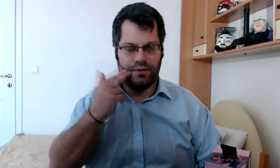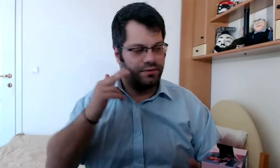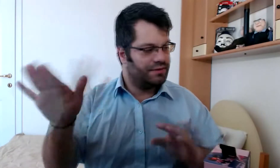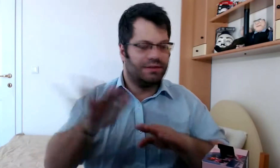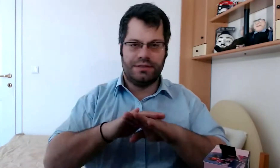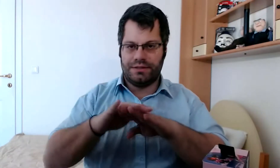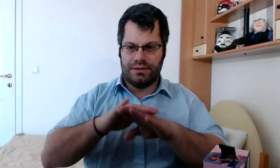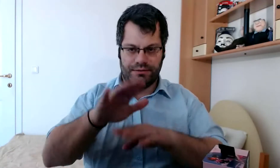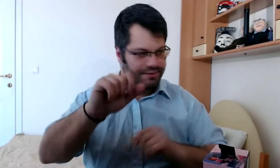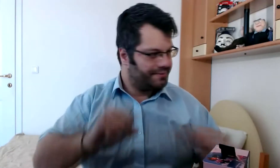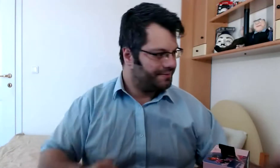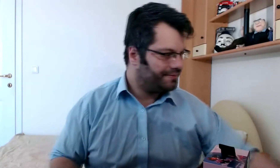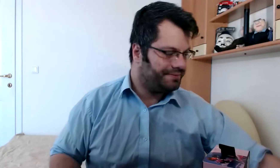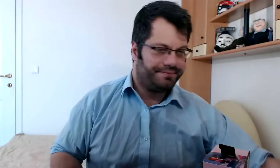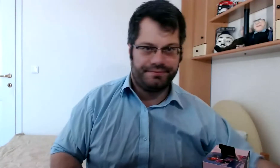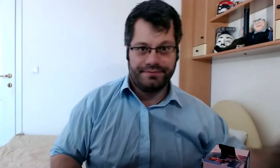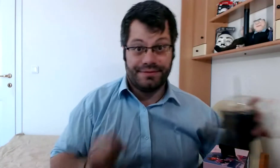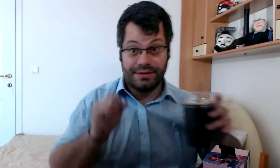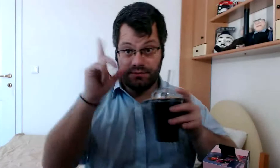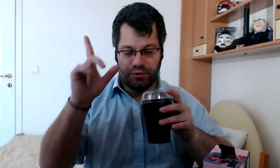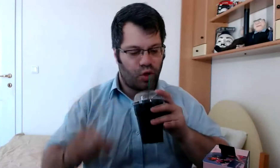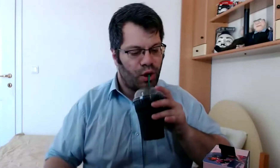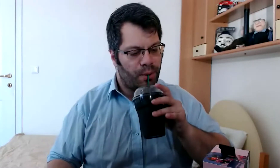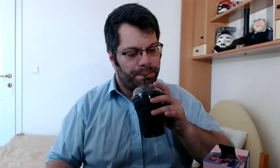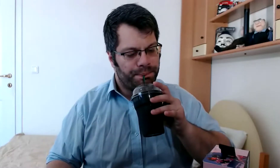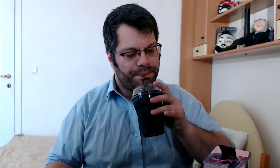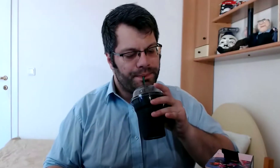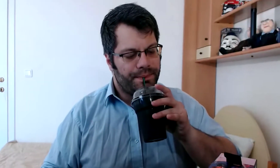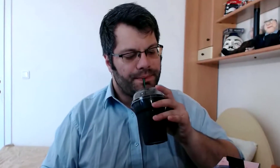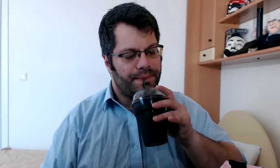είδα. Με συγχωρείτε να πιω λίγο καφέ, να ξυπνήσω.